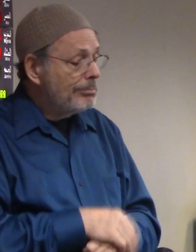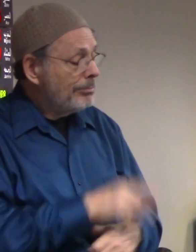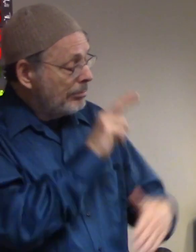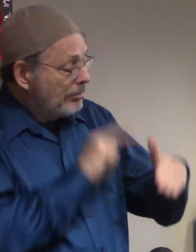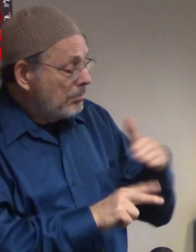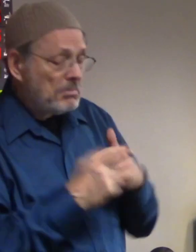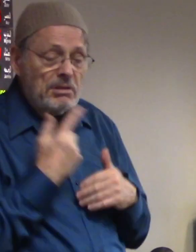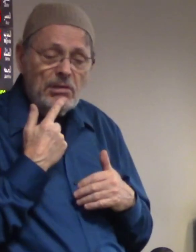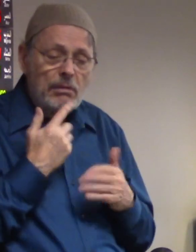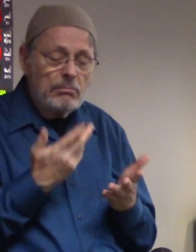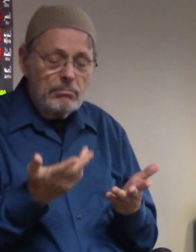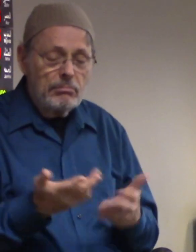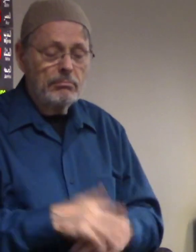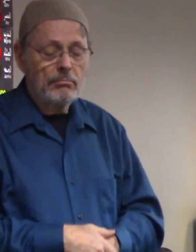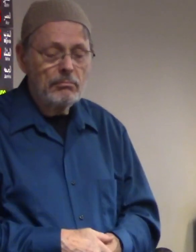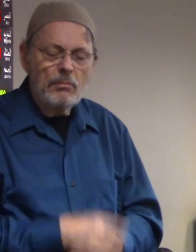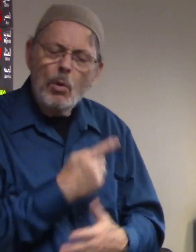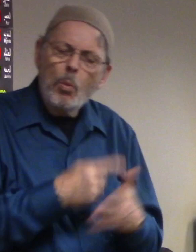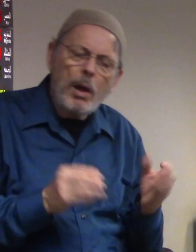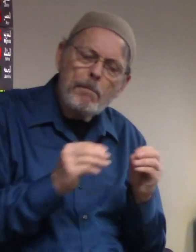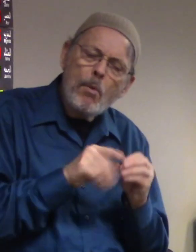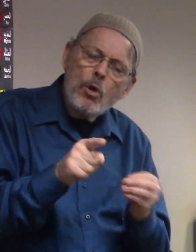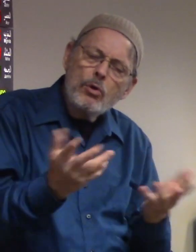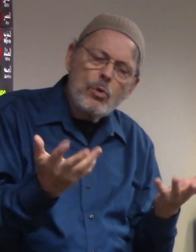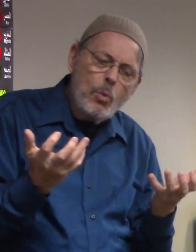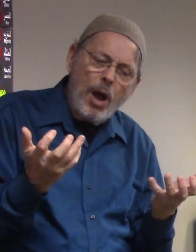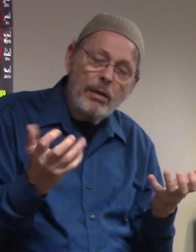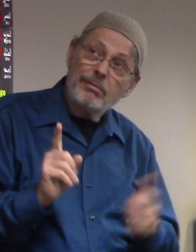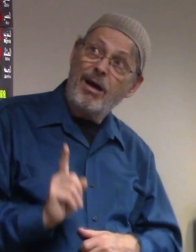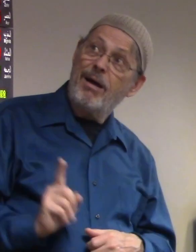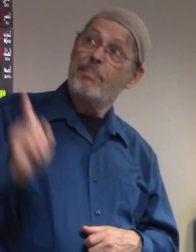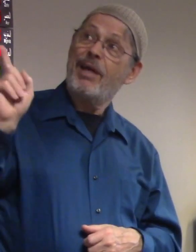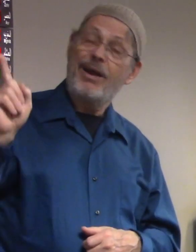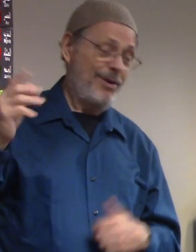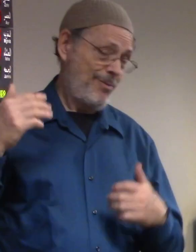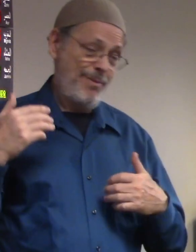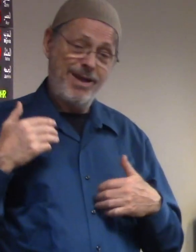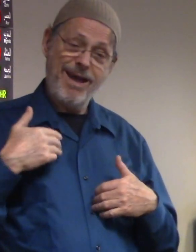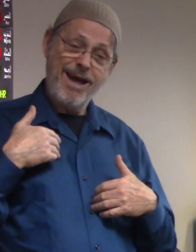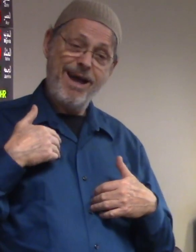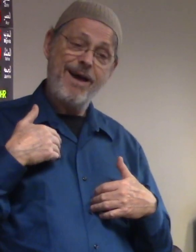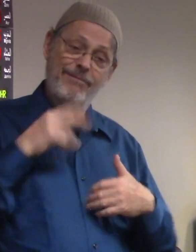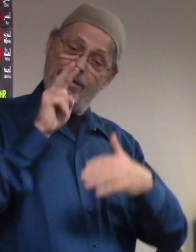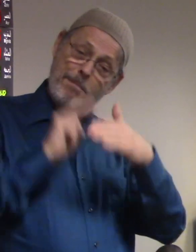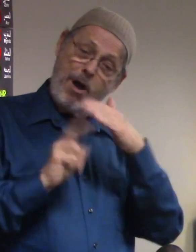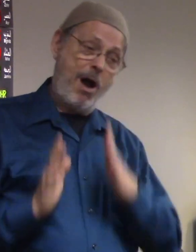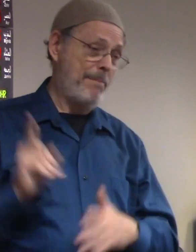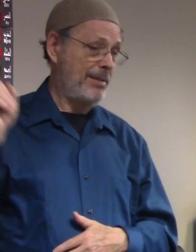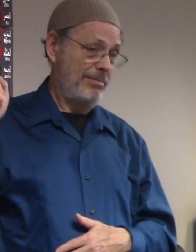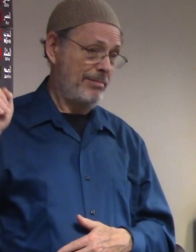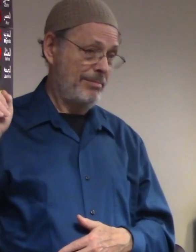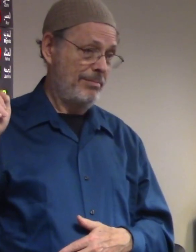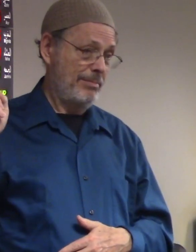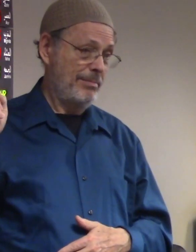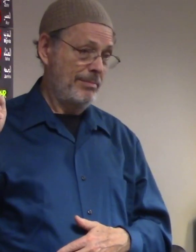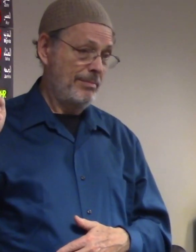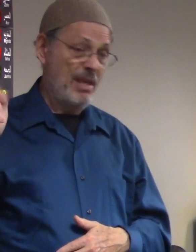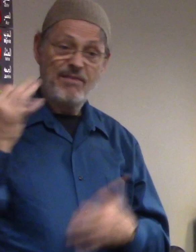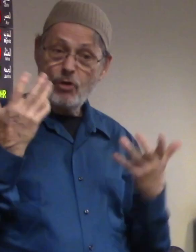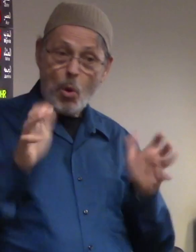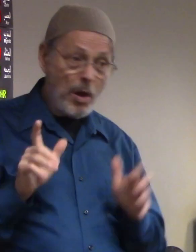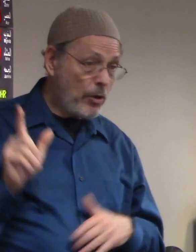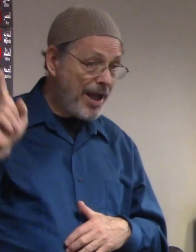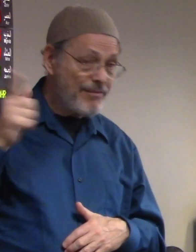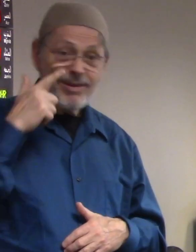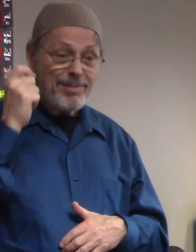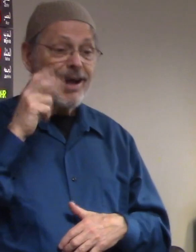تريد? كيف أكثر ما تريد? What else do you want? فيها محمد. What else do you want? And it will be Muhammad. And if you don't want to go there